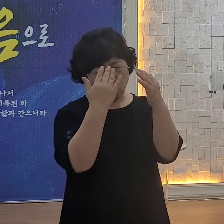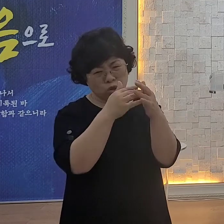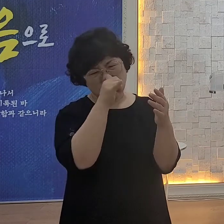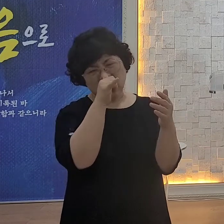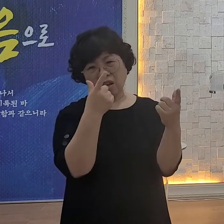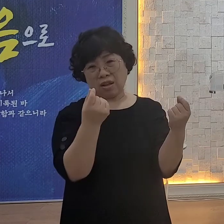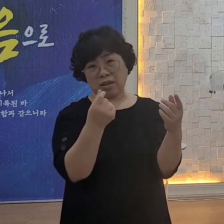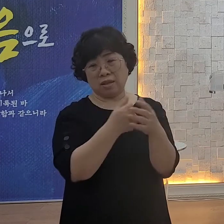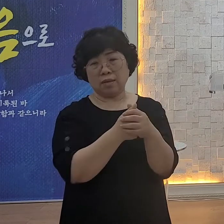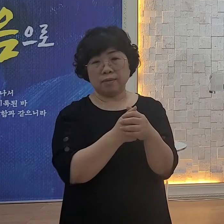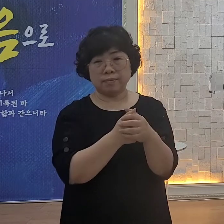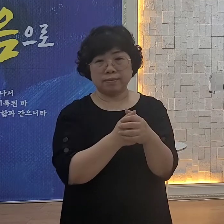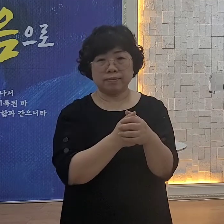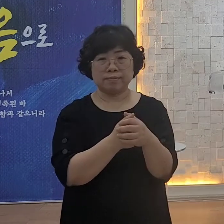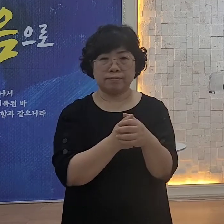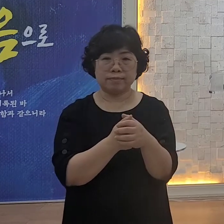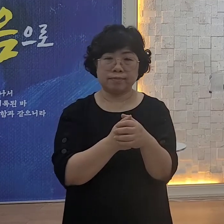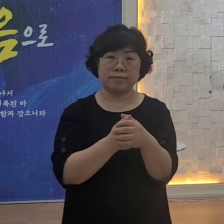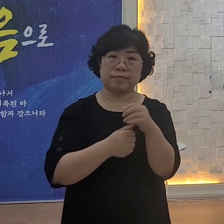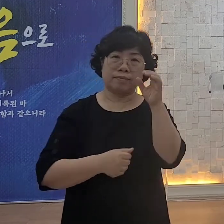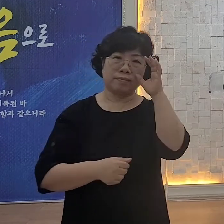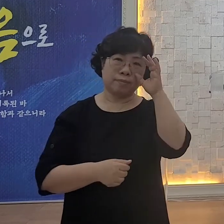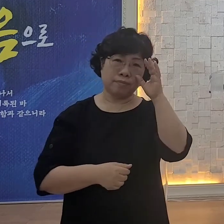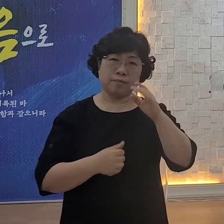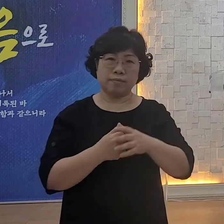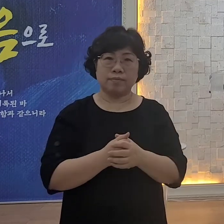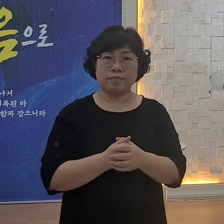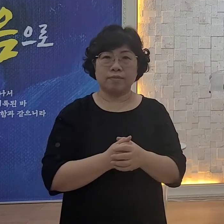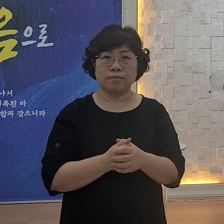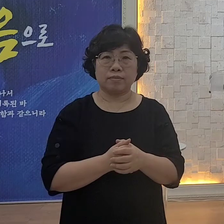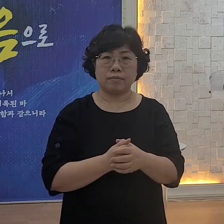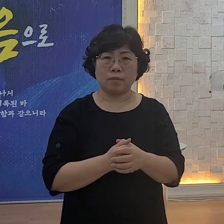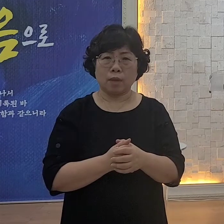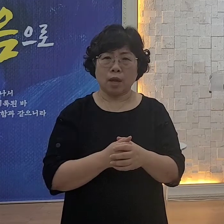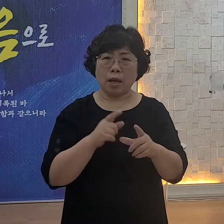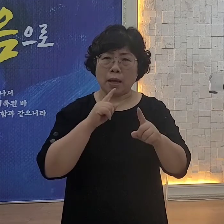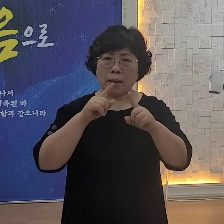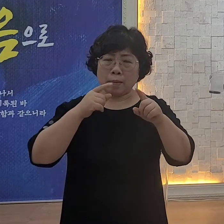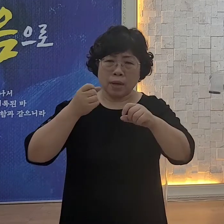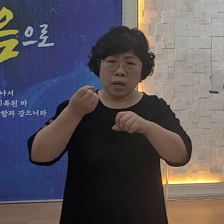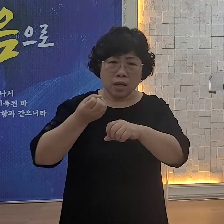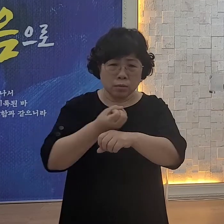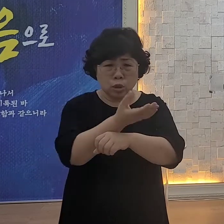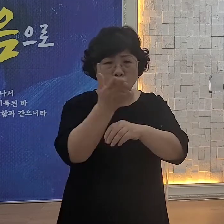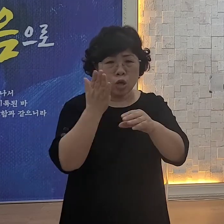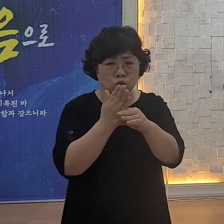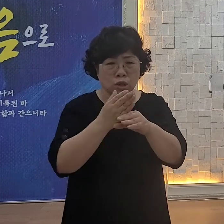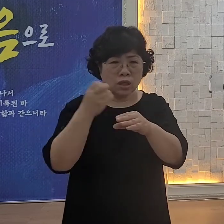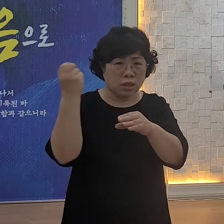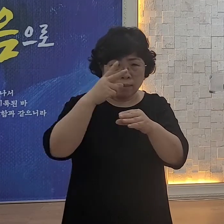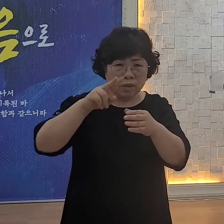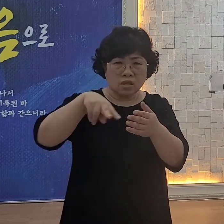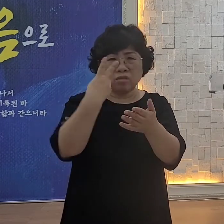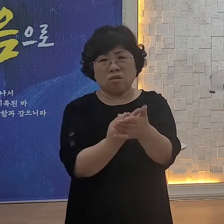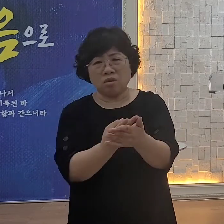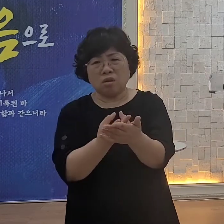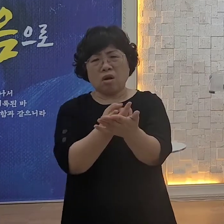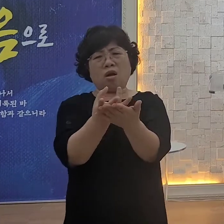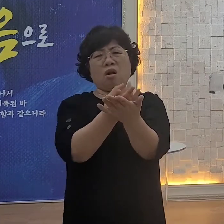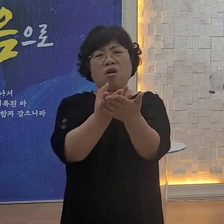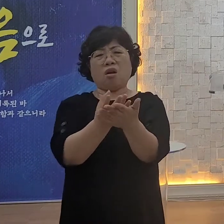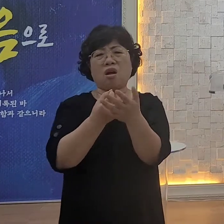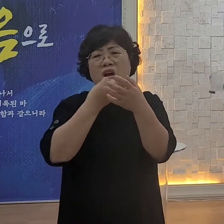바울이 눈만 안 보였으면 몰라도 막 예를 들어서 간질이 나타나고 막 말씀을 전하고 있는데 갑자기 쓰러져가지고 막 거품이 막 나고,